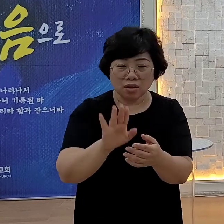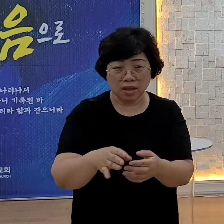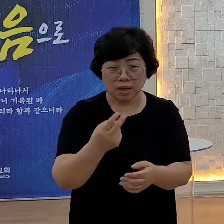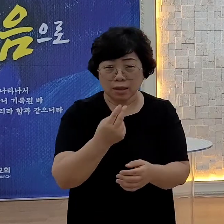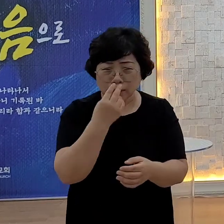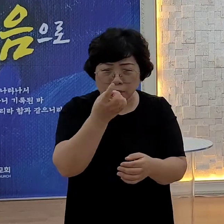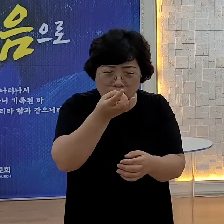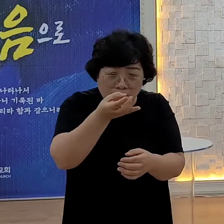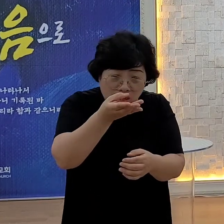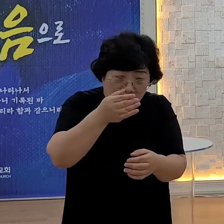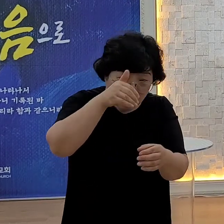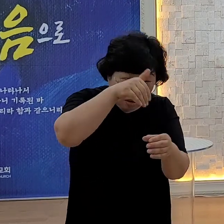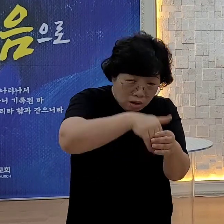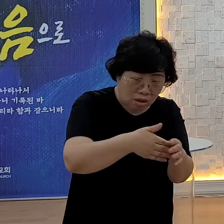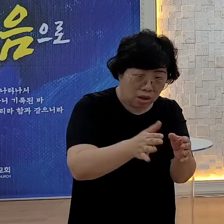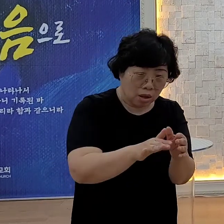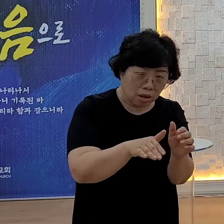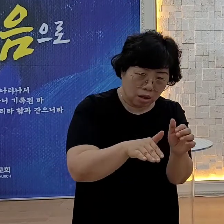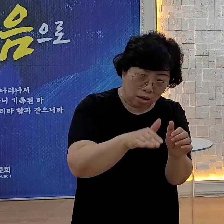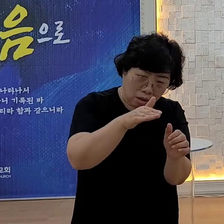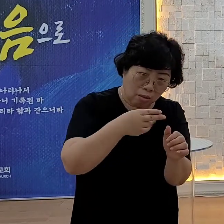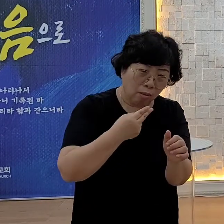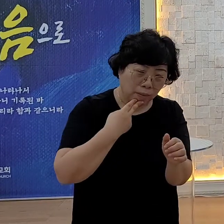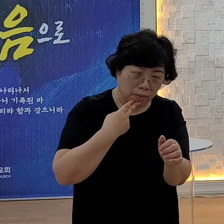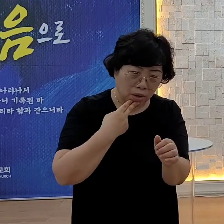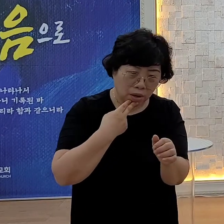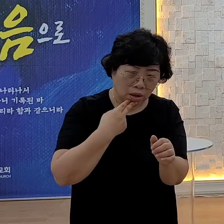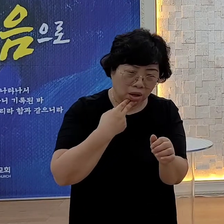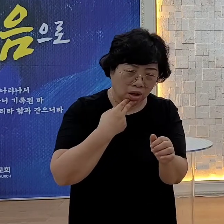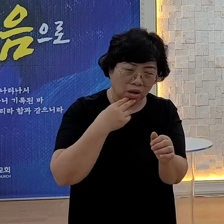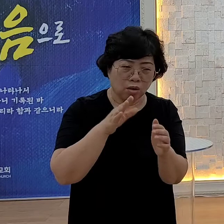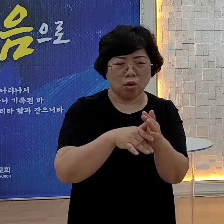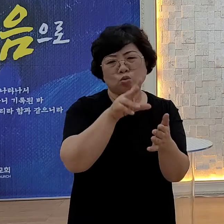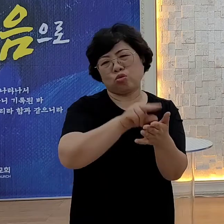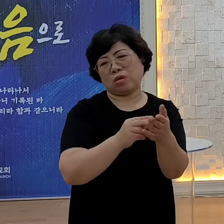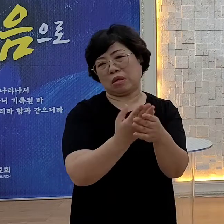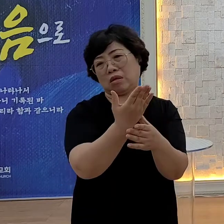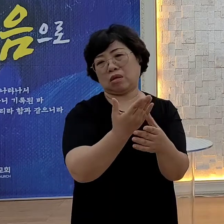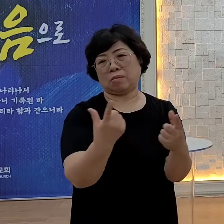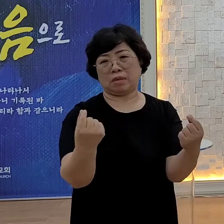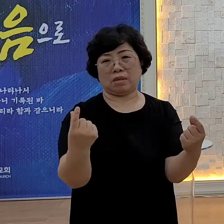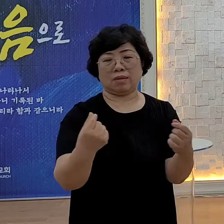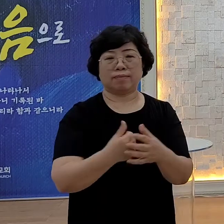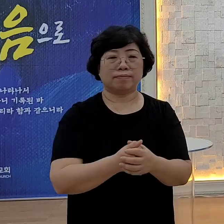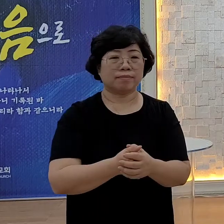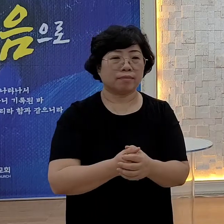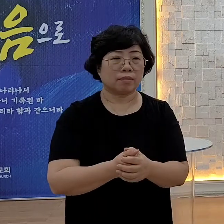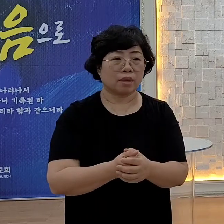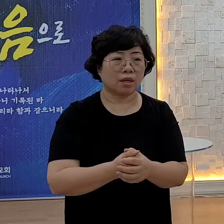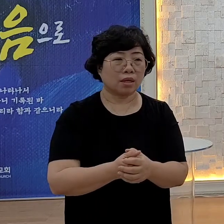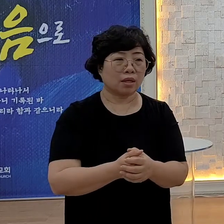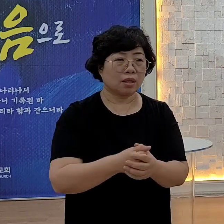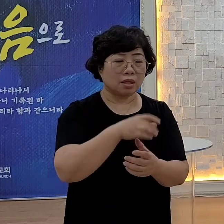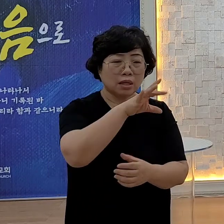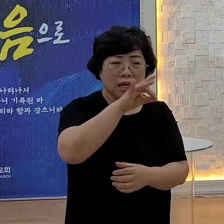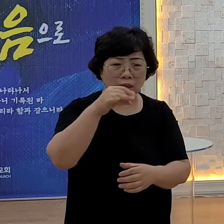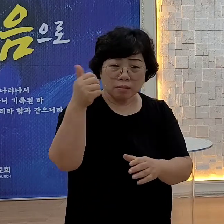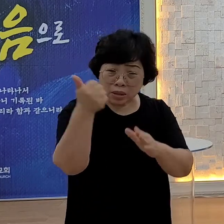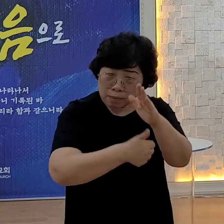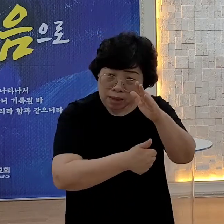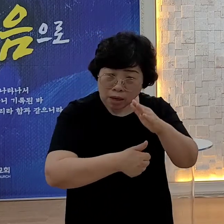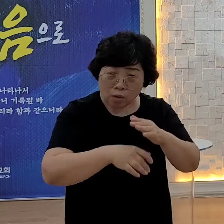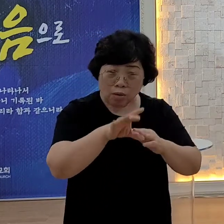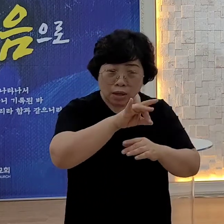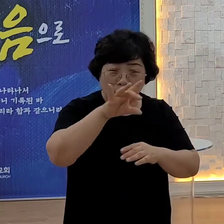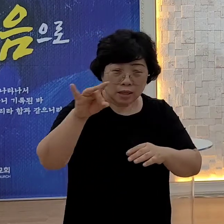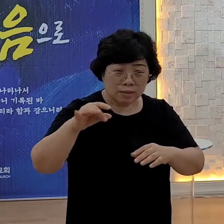안 자란다. 그 문제가 있는 거예요. 그래서 우리가 때로는 실패해서, 때로는 인간적인